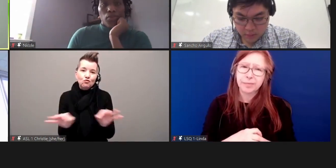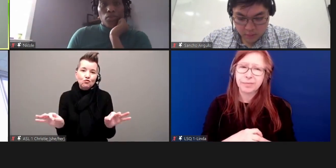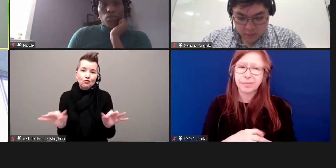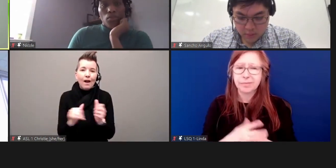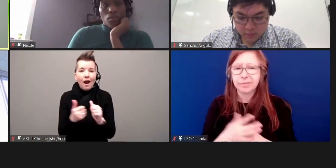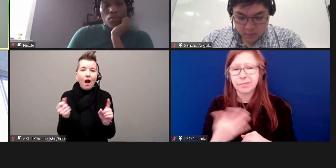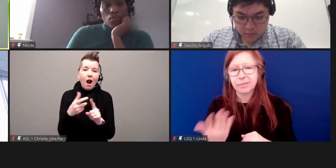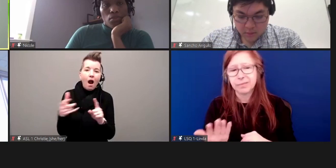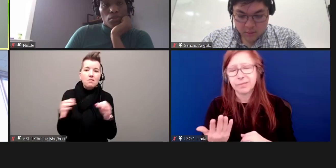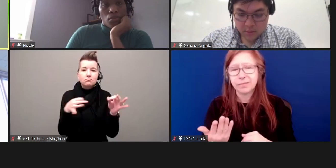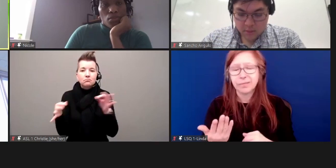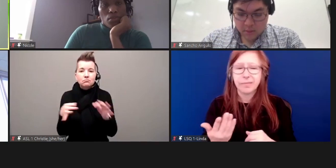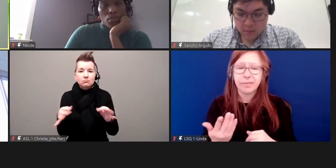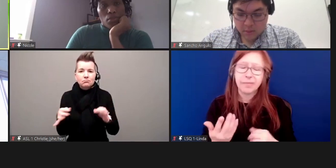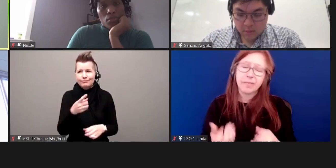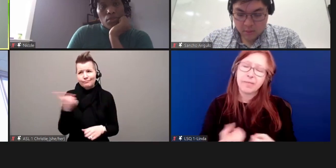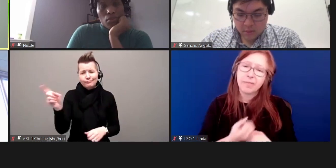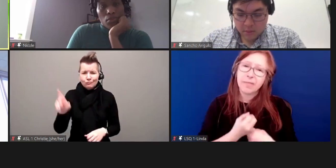d'expression, de langage,